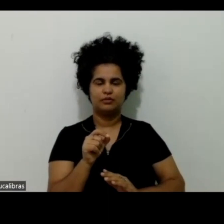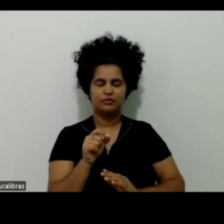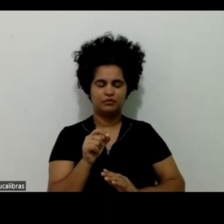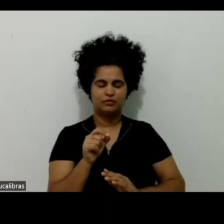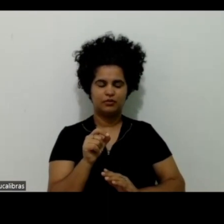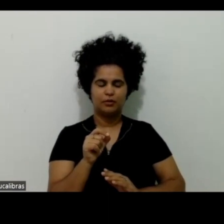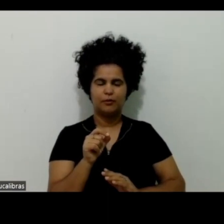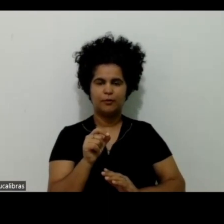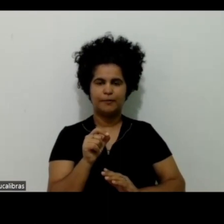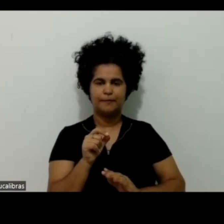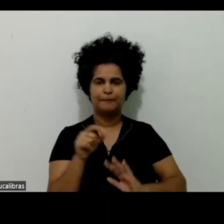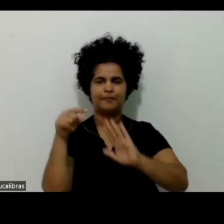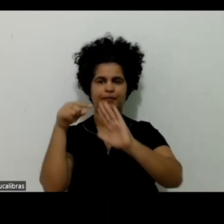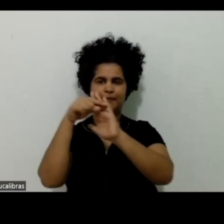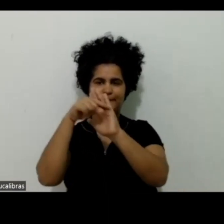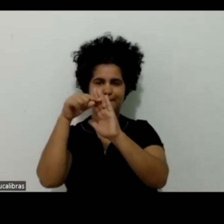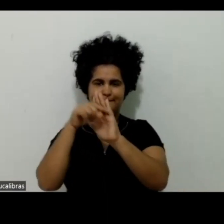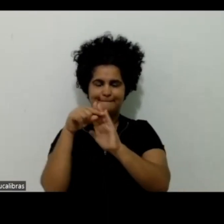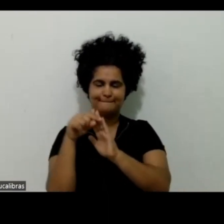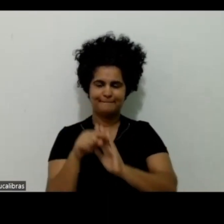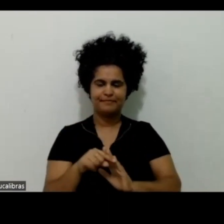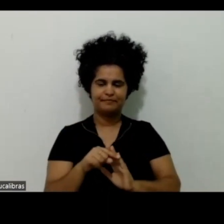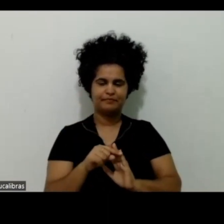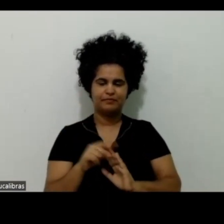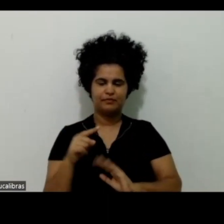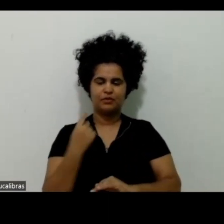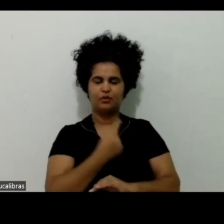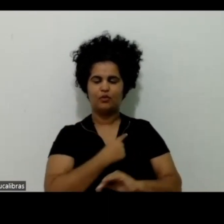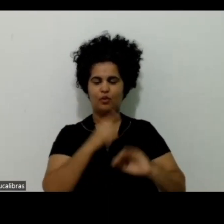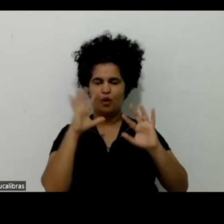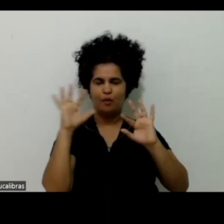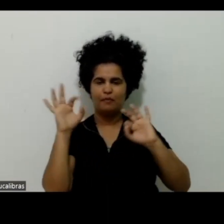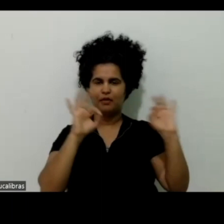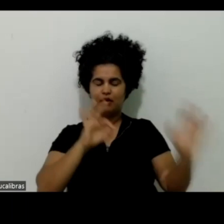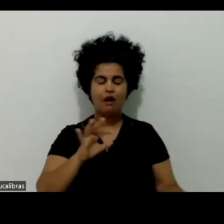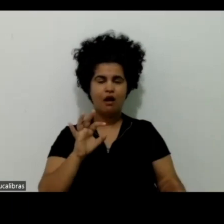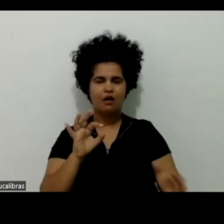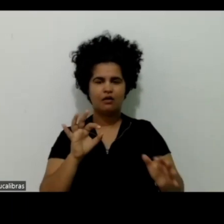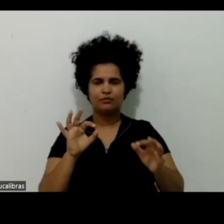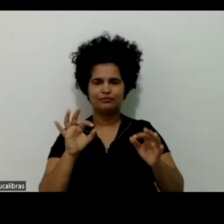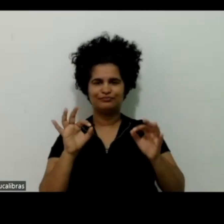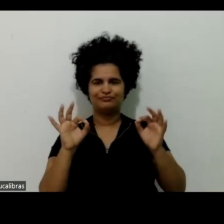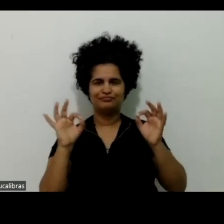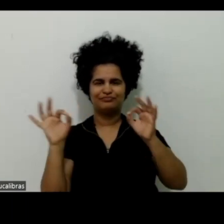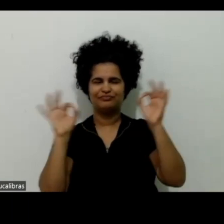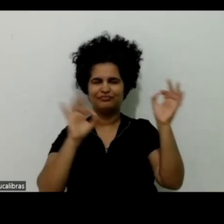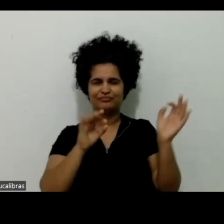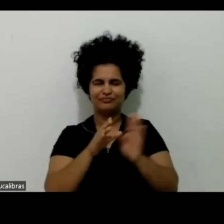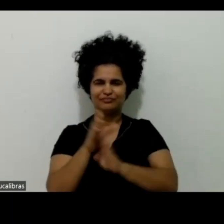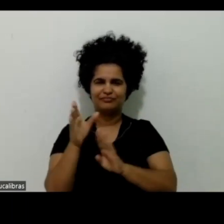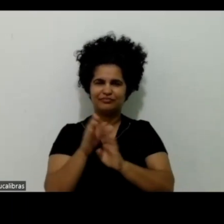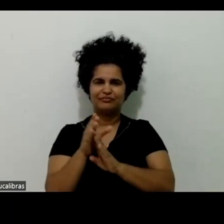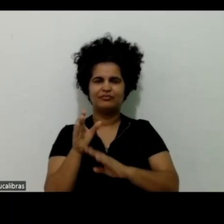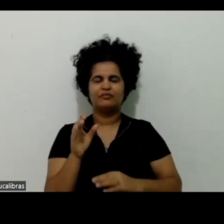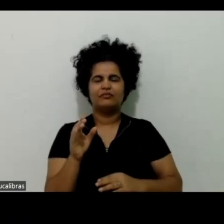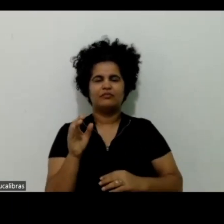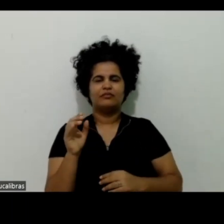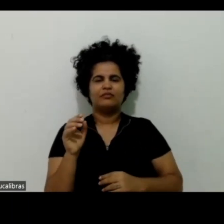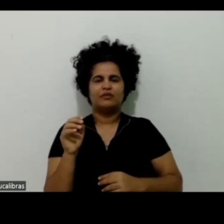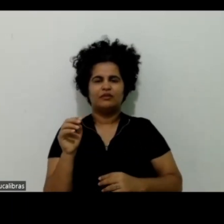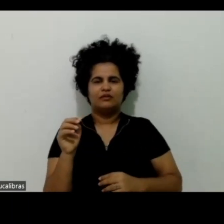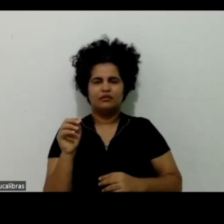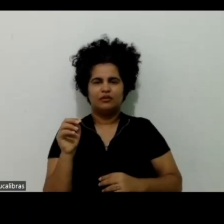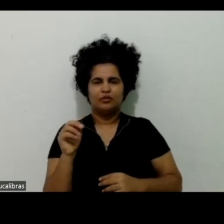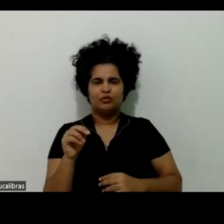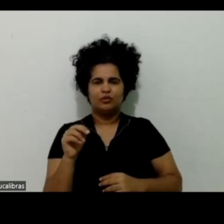de uma pesquisa, né, que eu pude estar acompanhando, orientando, né, lá na época da UFG, né, que a gente fez com as